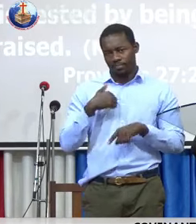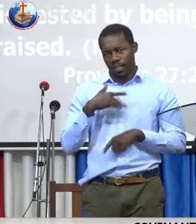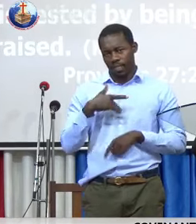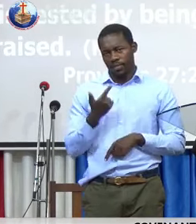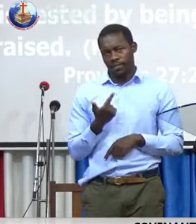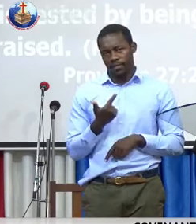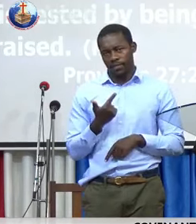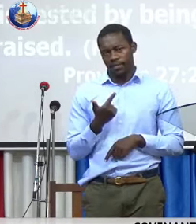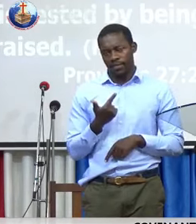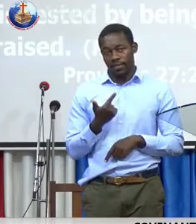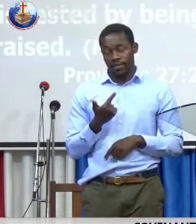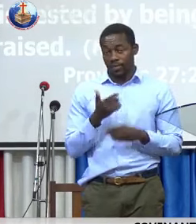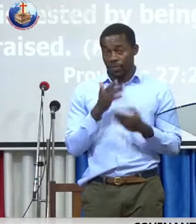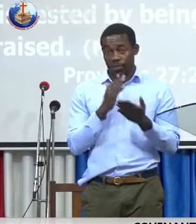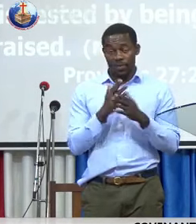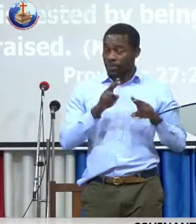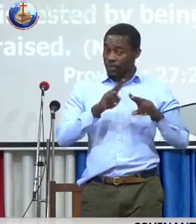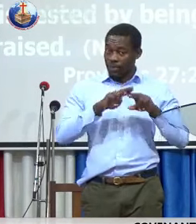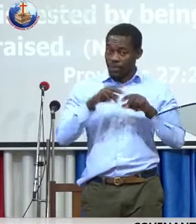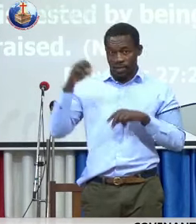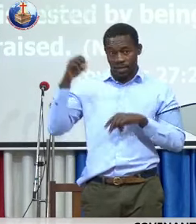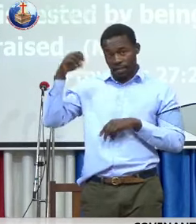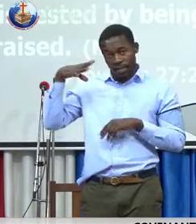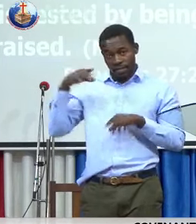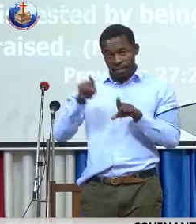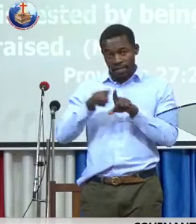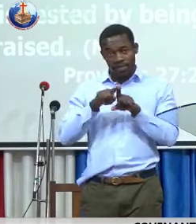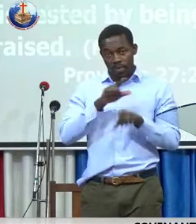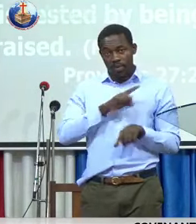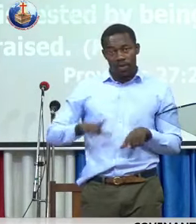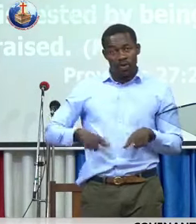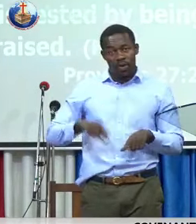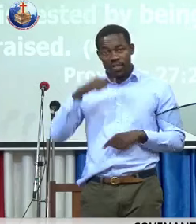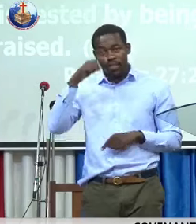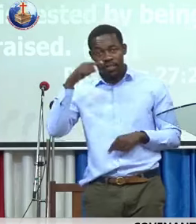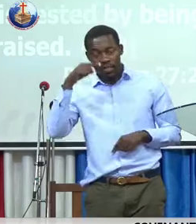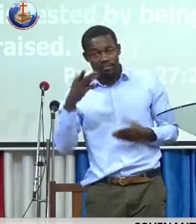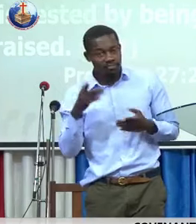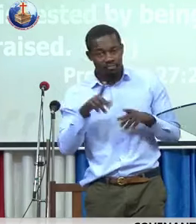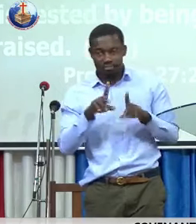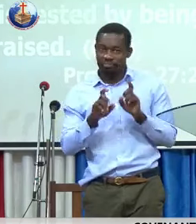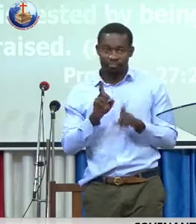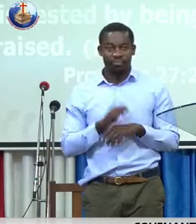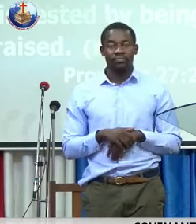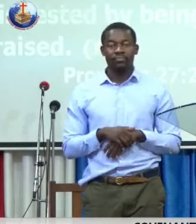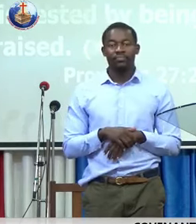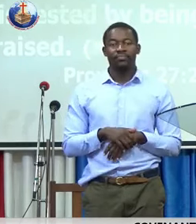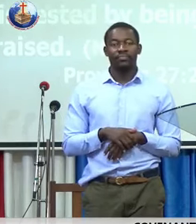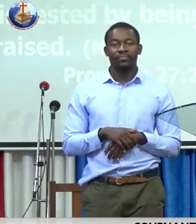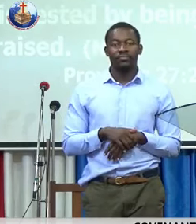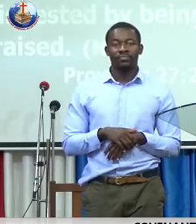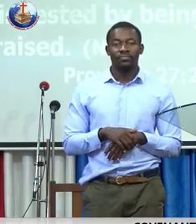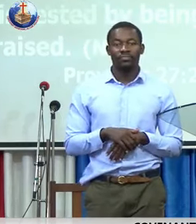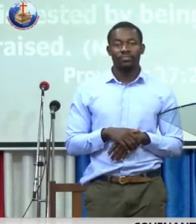tujiulize. Have we been the salt and the light as the Lord has called us to be? Je, tumekuwa chumvi na nuru jinsi ambavyo Mungu